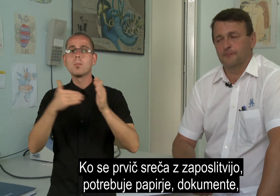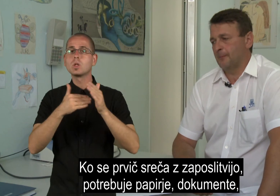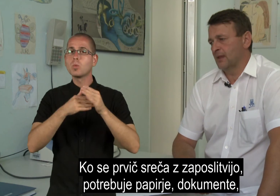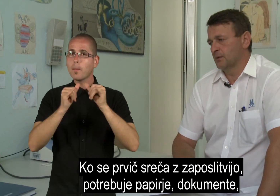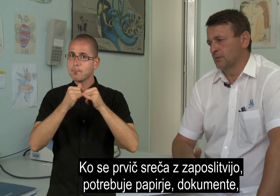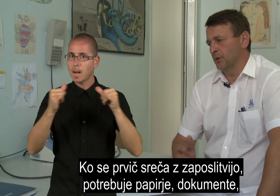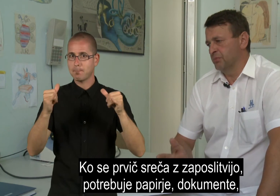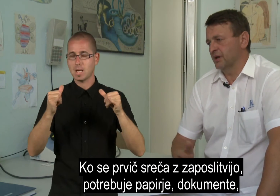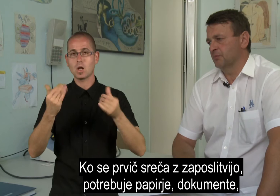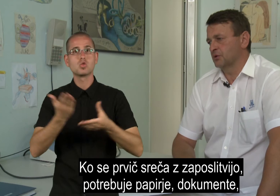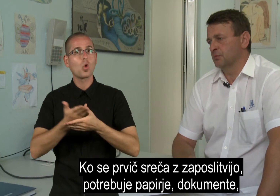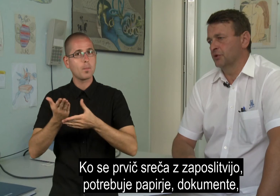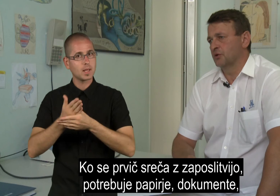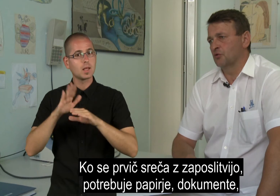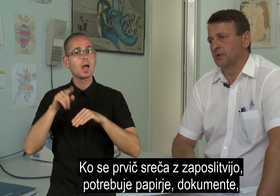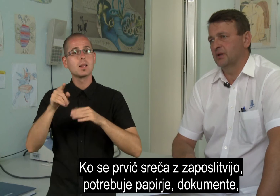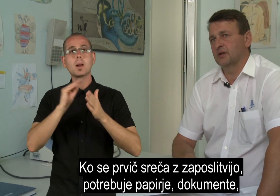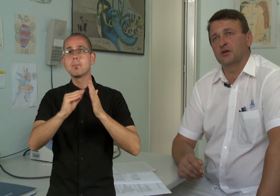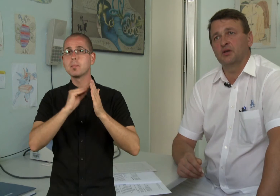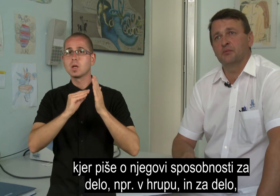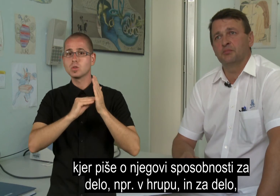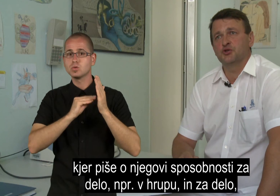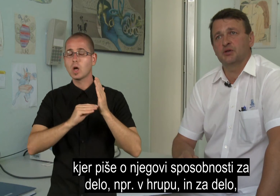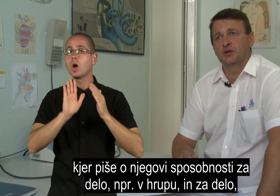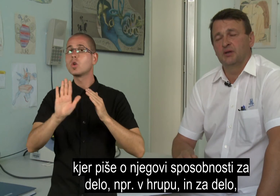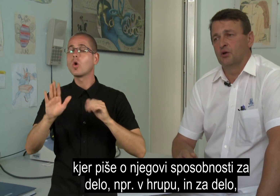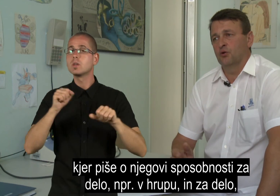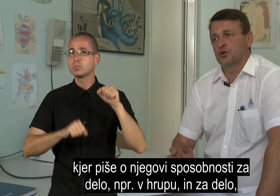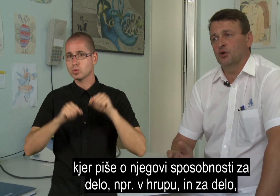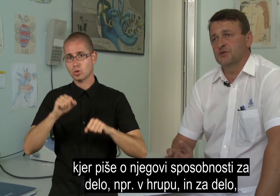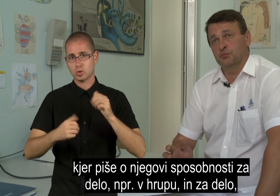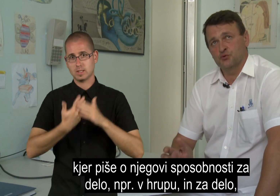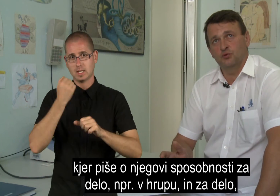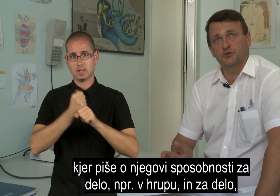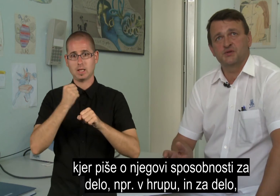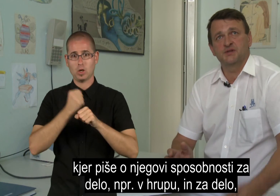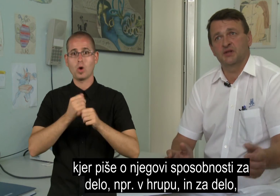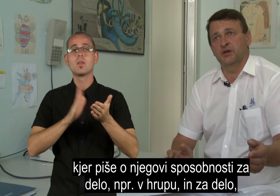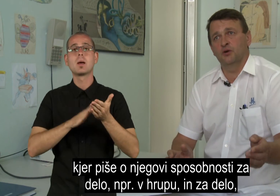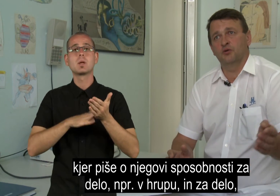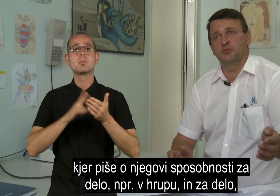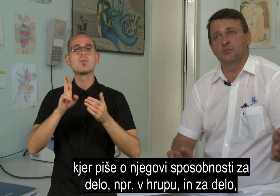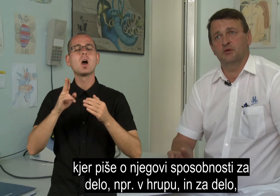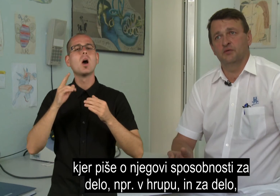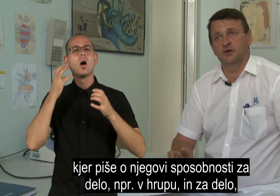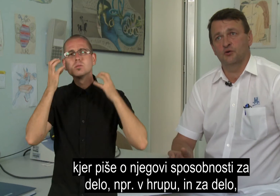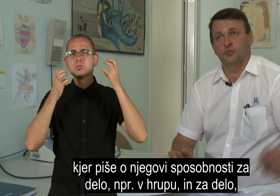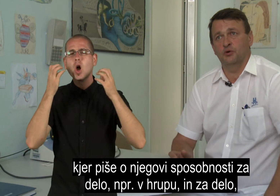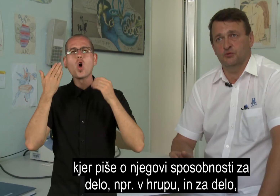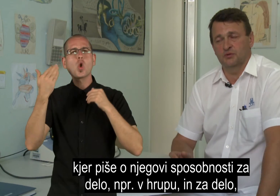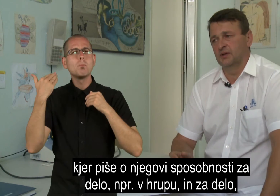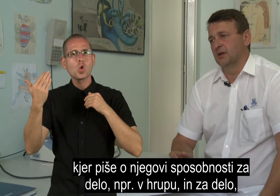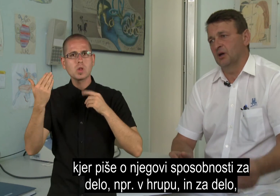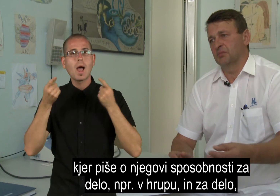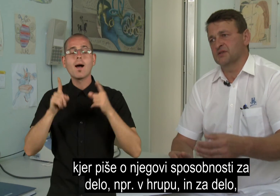potrebuje papir, potrebuje dokument, na katerem piše o njegovi sposobnosti za delo, na primer v